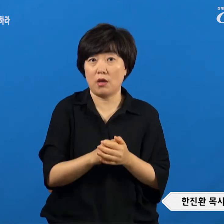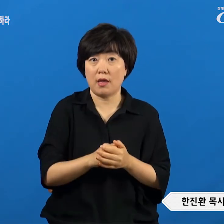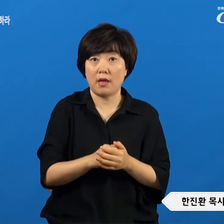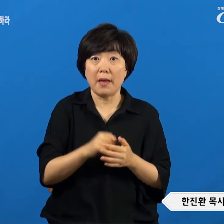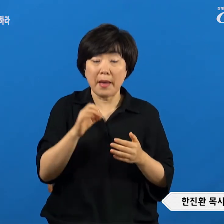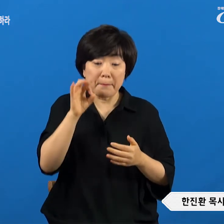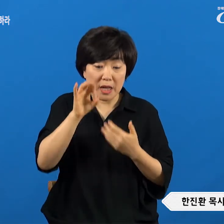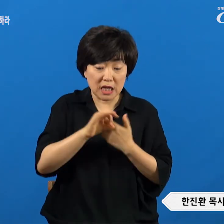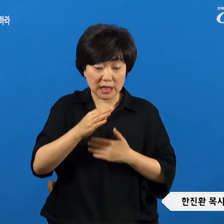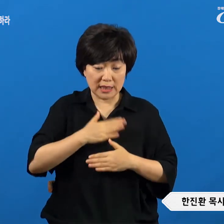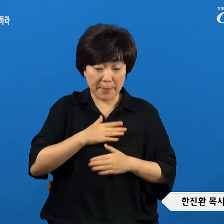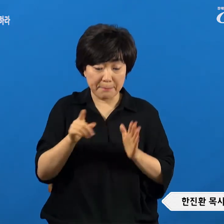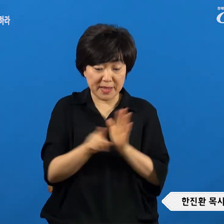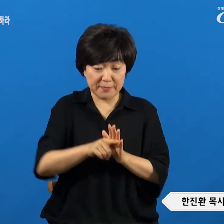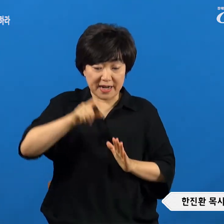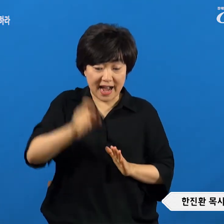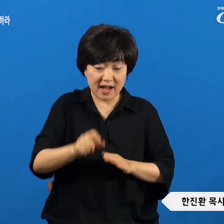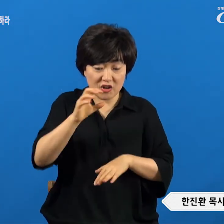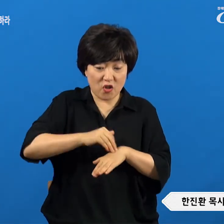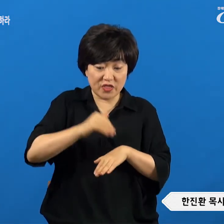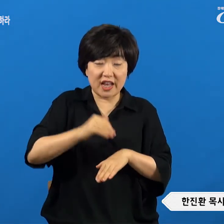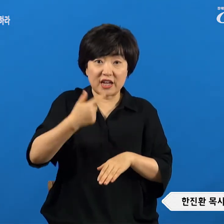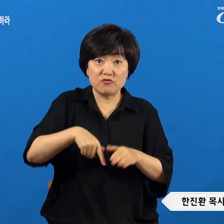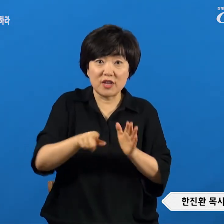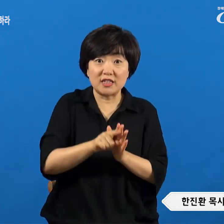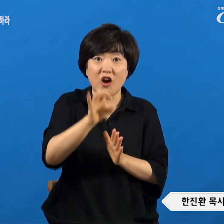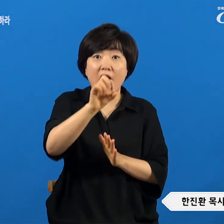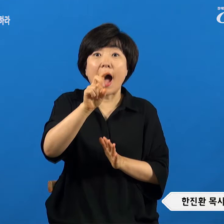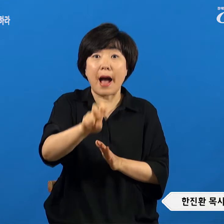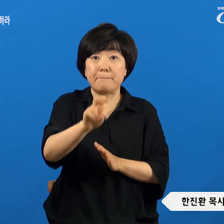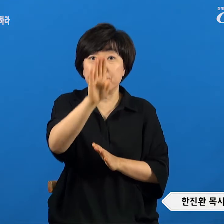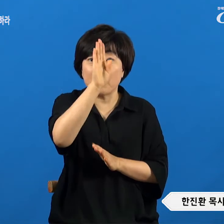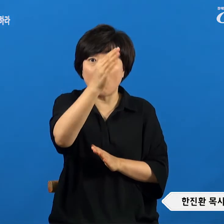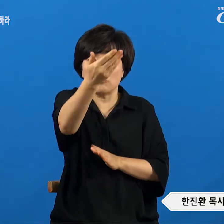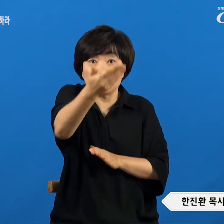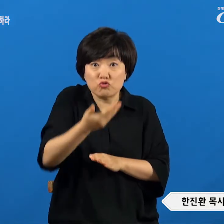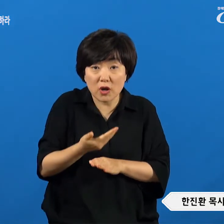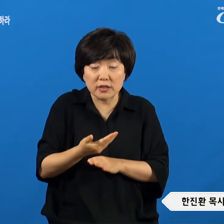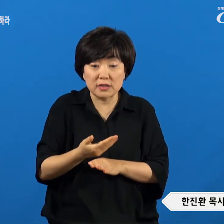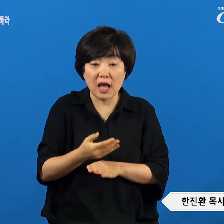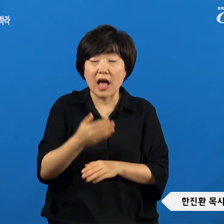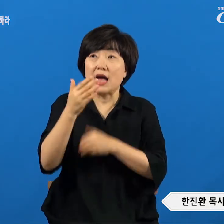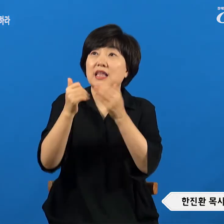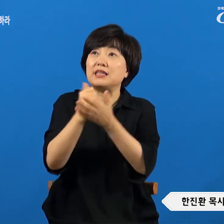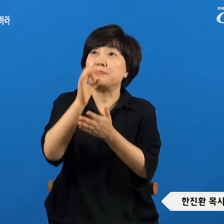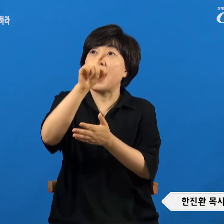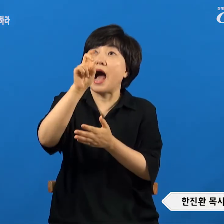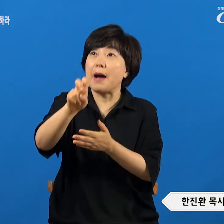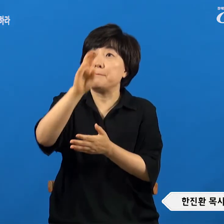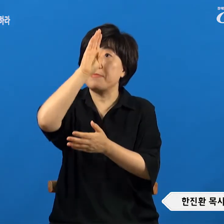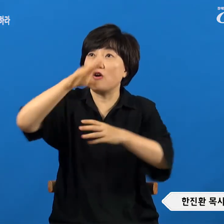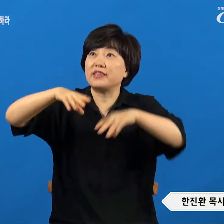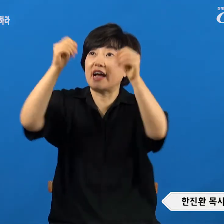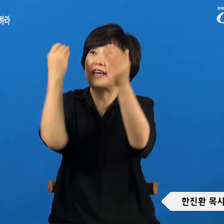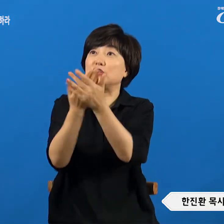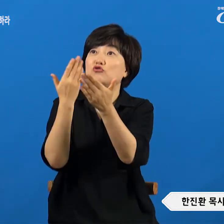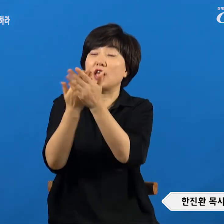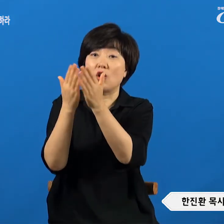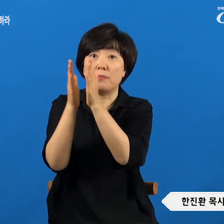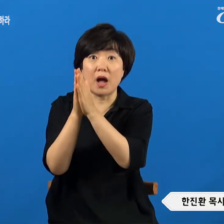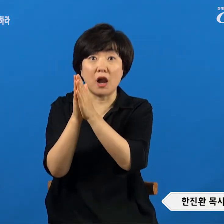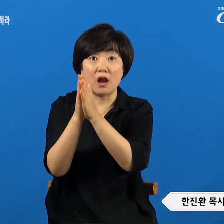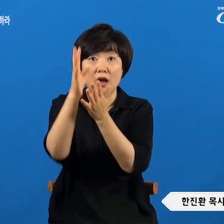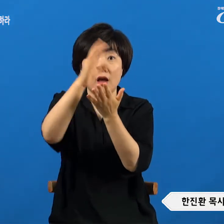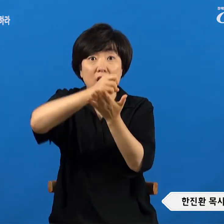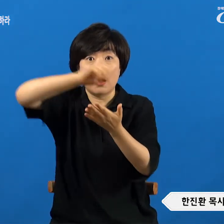없애주시고 낫게 해주십시오, 그러면 안 되지요. 그럼 연단을 안 받겠다는 말입니까? 뭡니까? 아니지요. 그러면